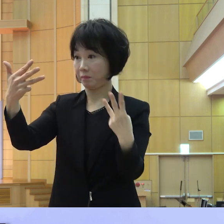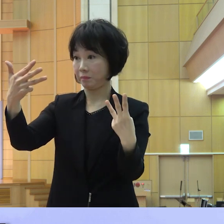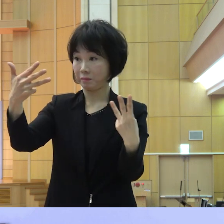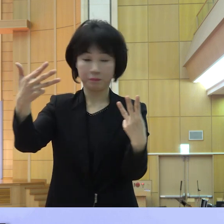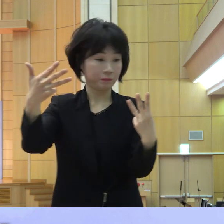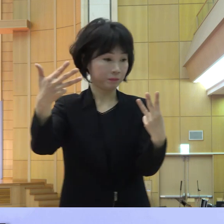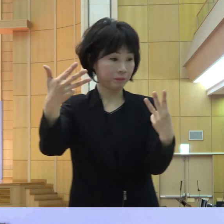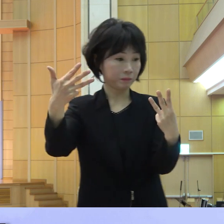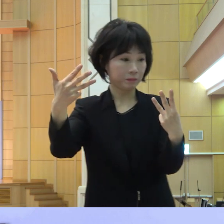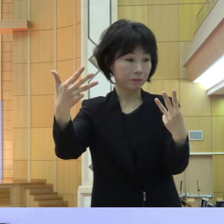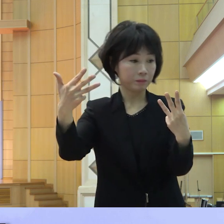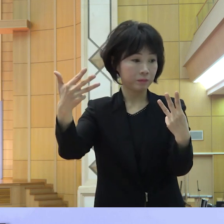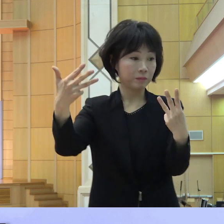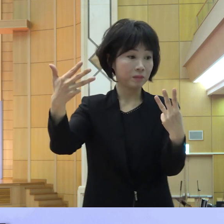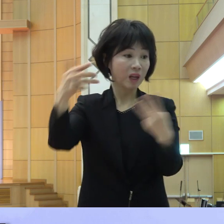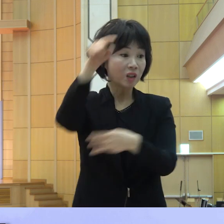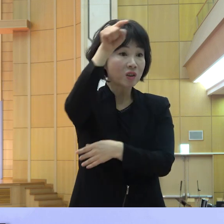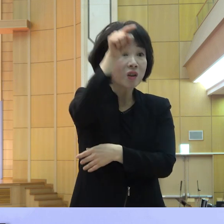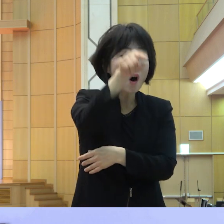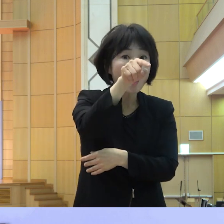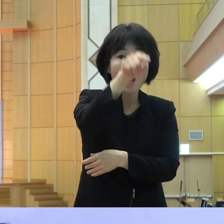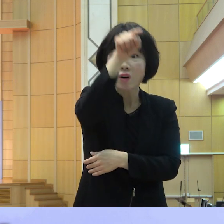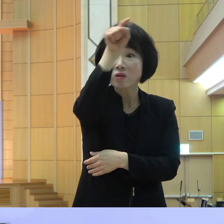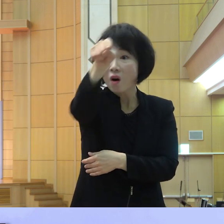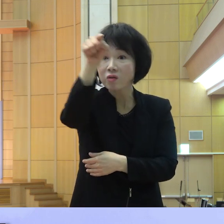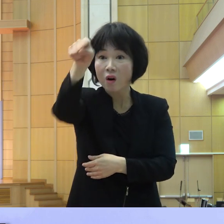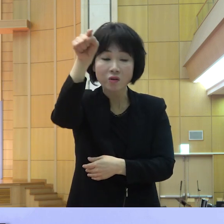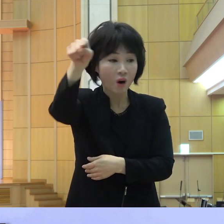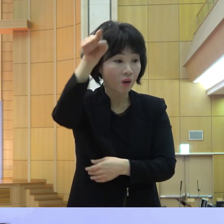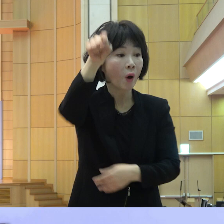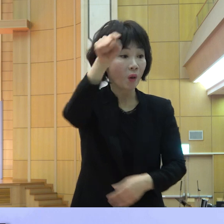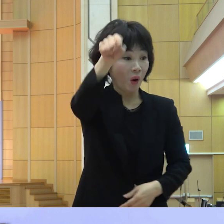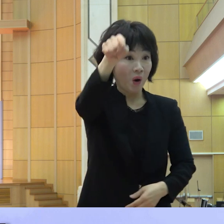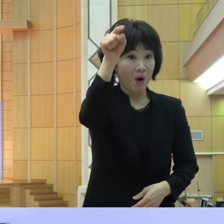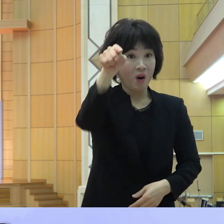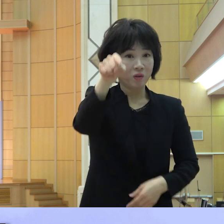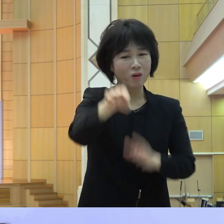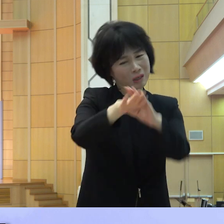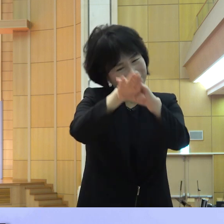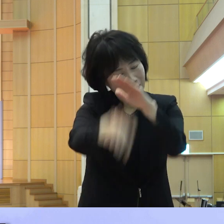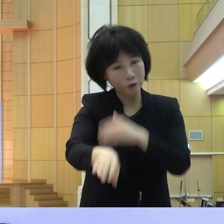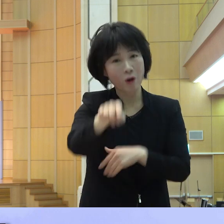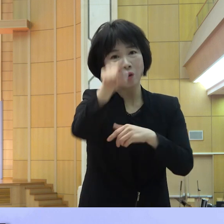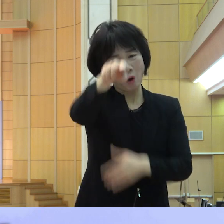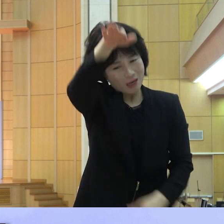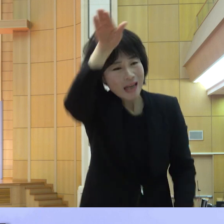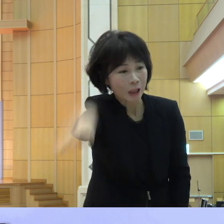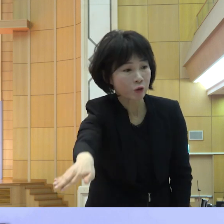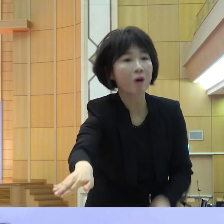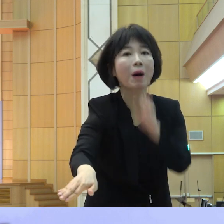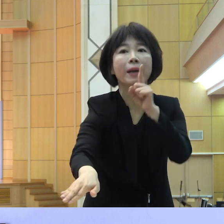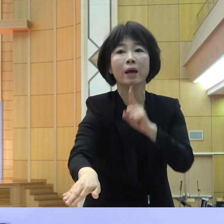8장 3절에 가보니까 똑같이 너를 낮추시며